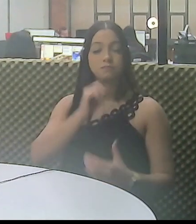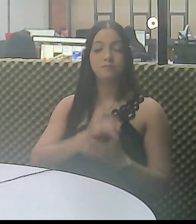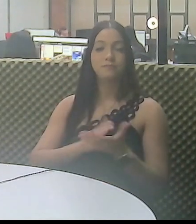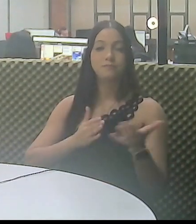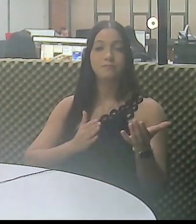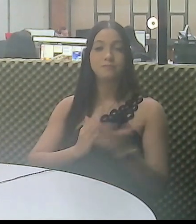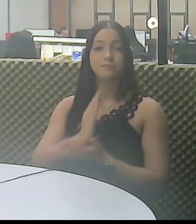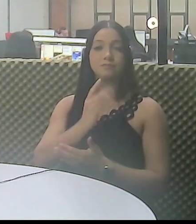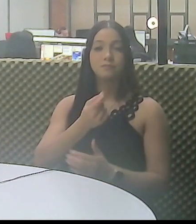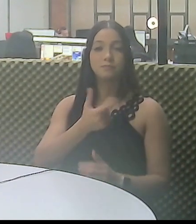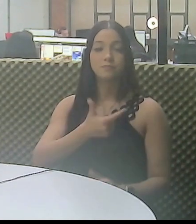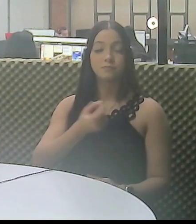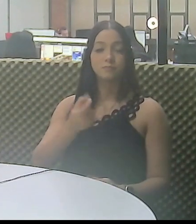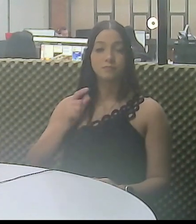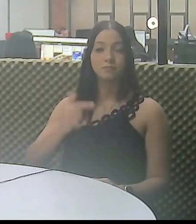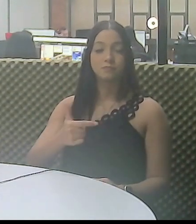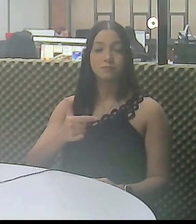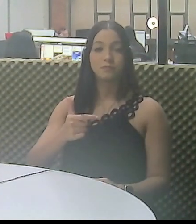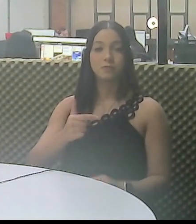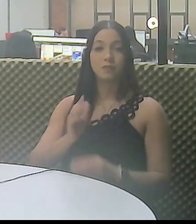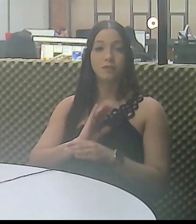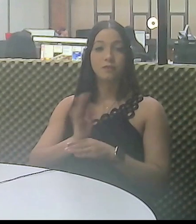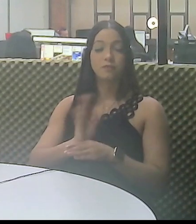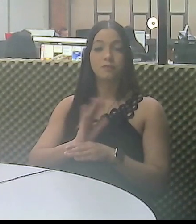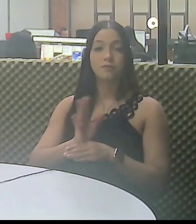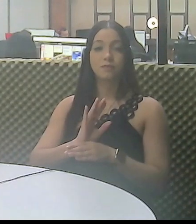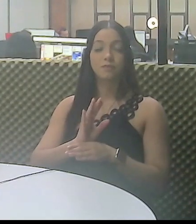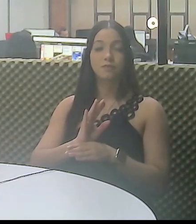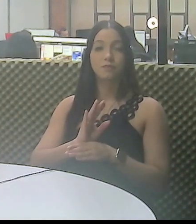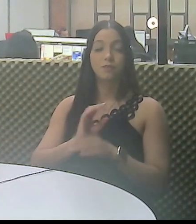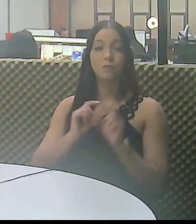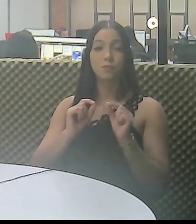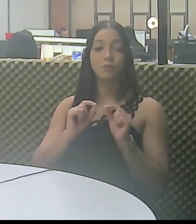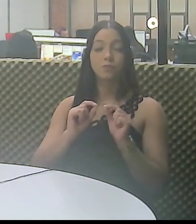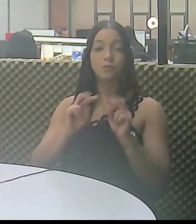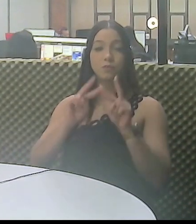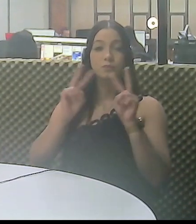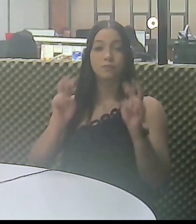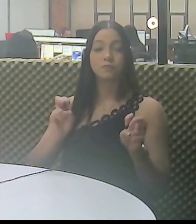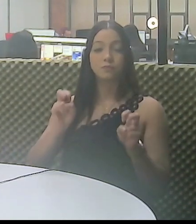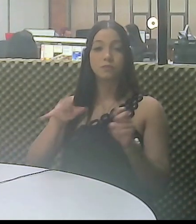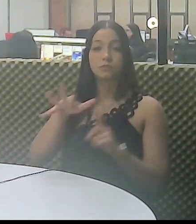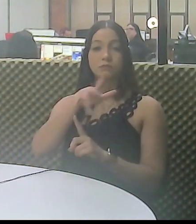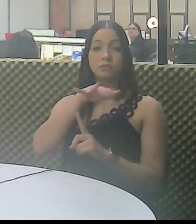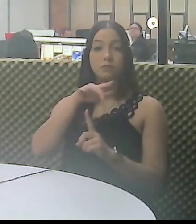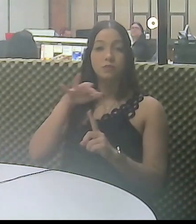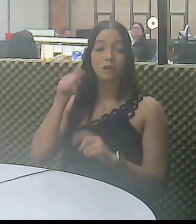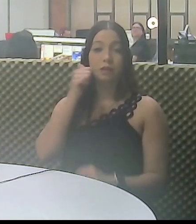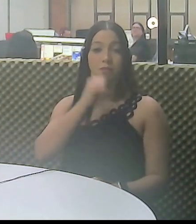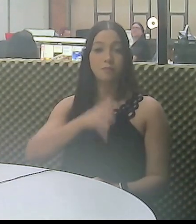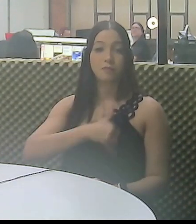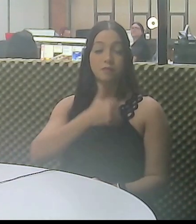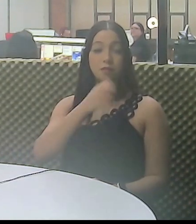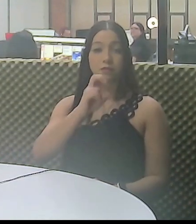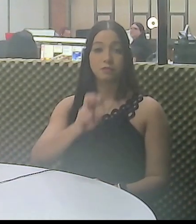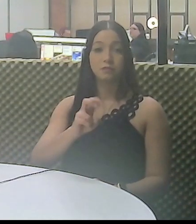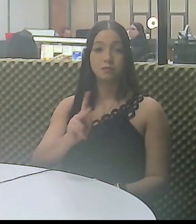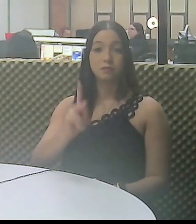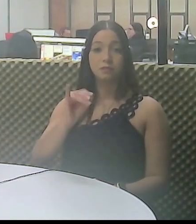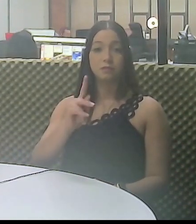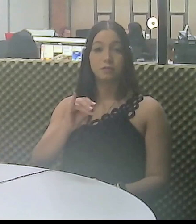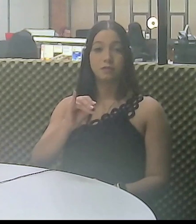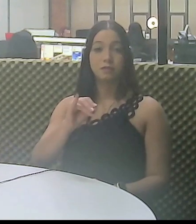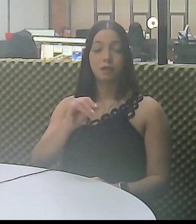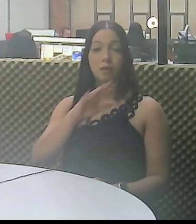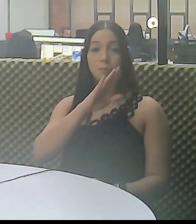Lançado em 2002, Durval Discos tem como ponto de tensão o mistério em torno de uma menina de 5 anos, a Kiki, que é